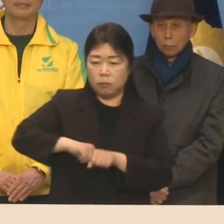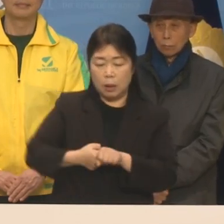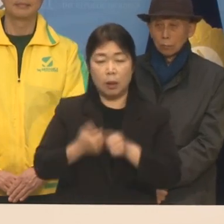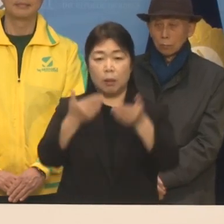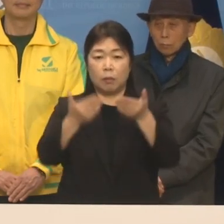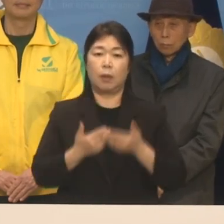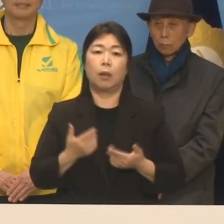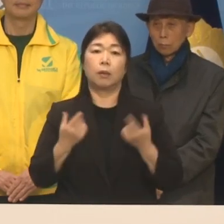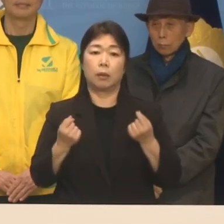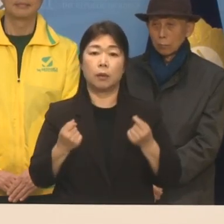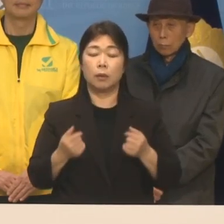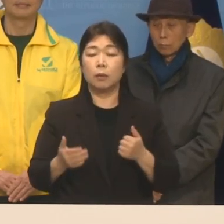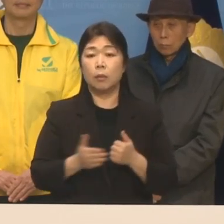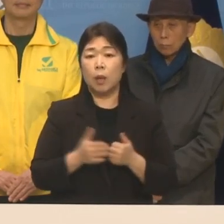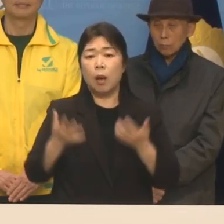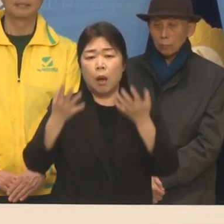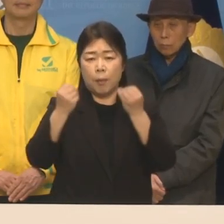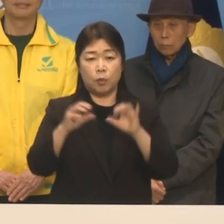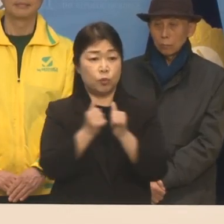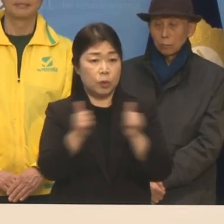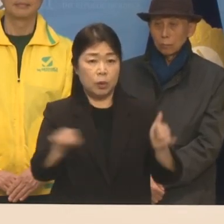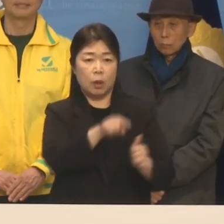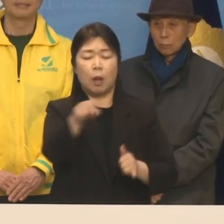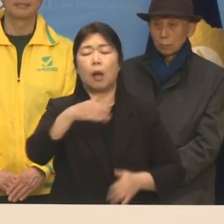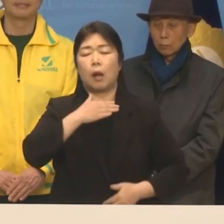것을 많은 국민들이 알고 계십니다.